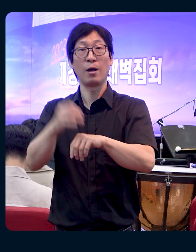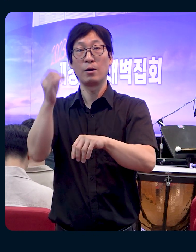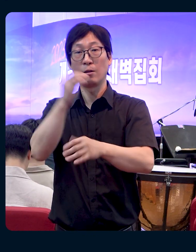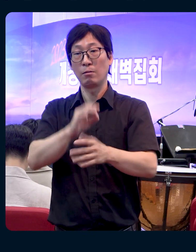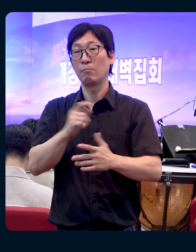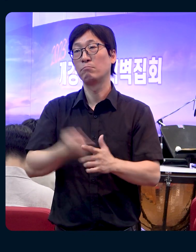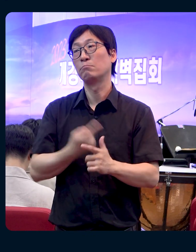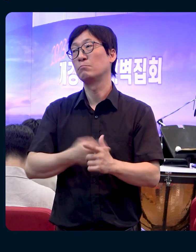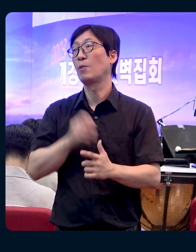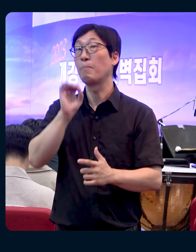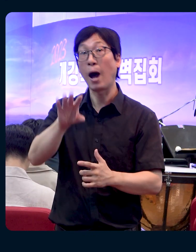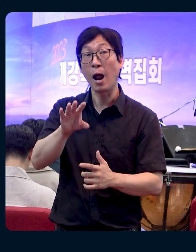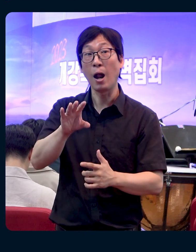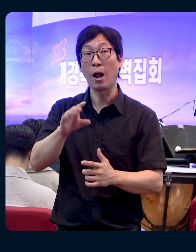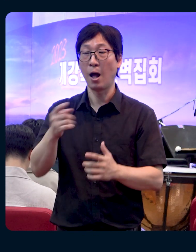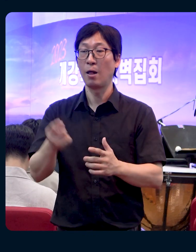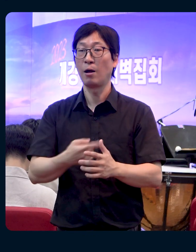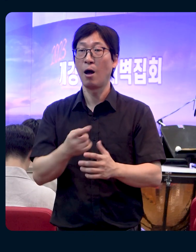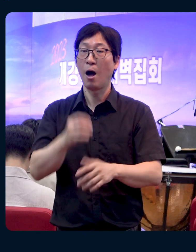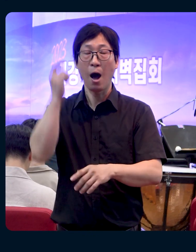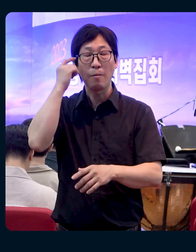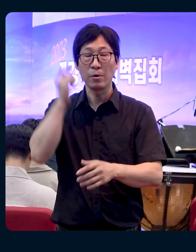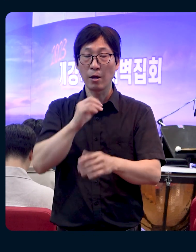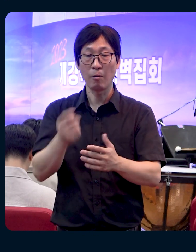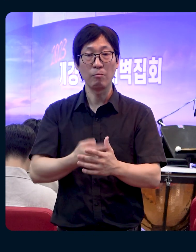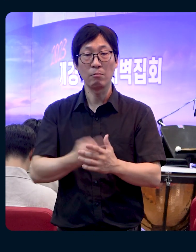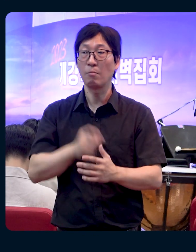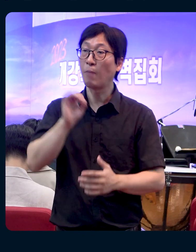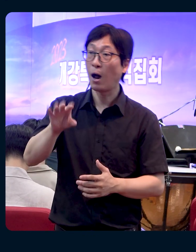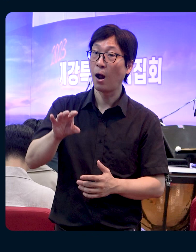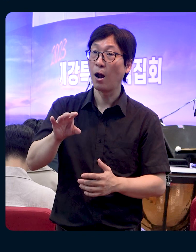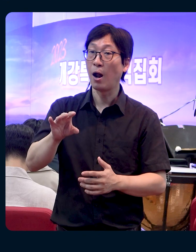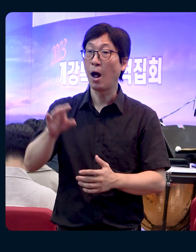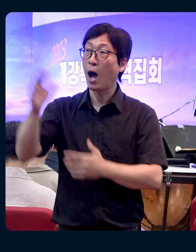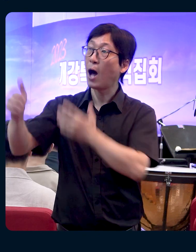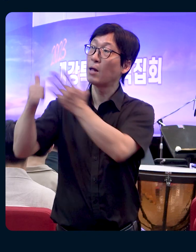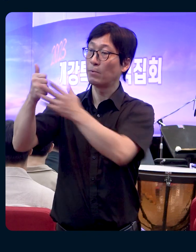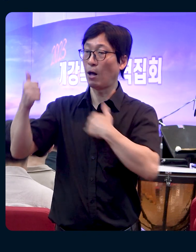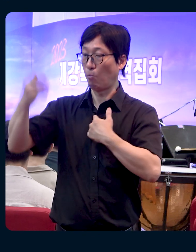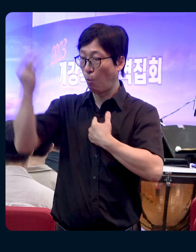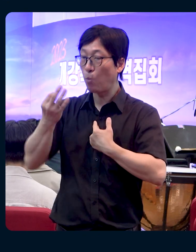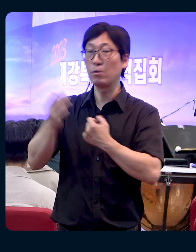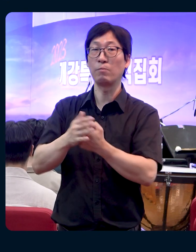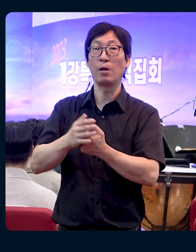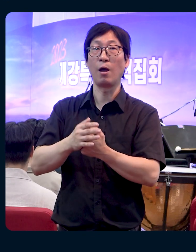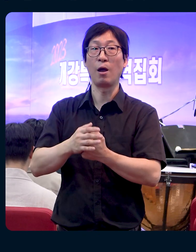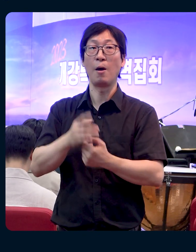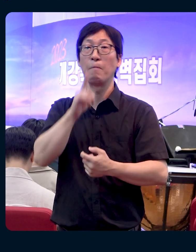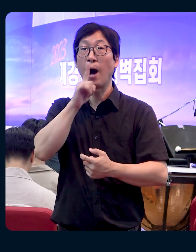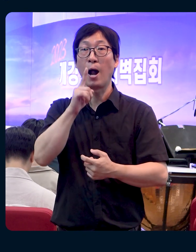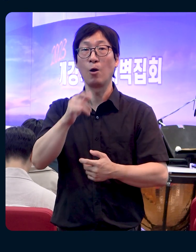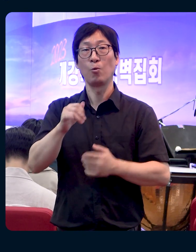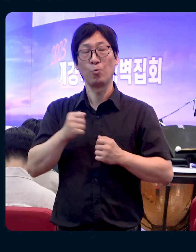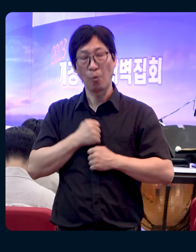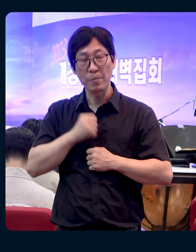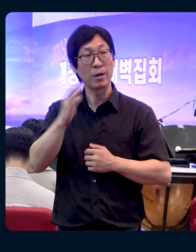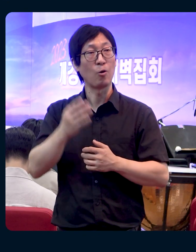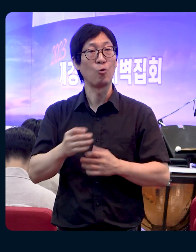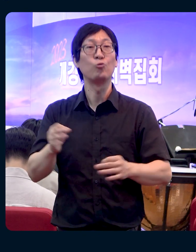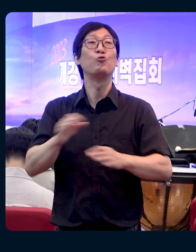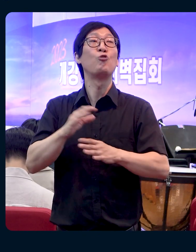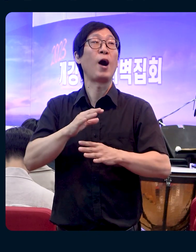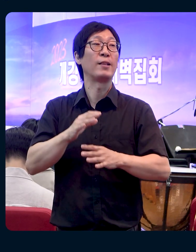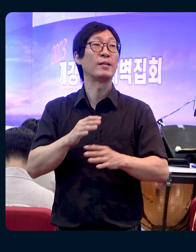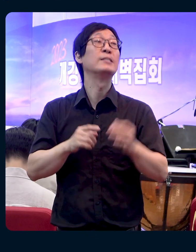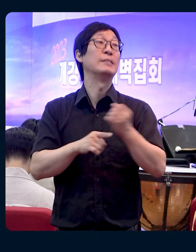않습니다. 멋대로 행하지 않습니다. 누굴 생각해서? 하나님 생각해서. 하나님 앞이니까. 이게 두려워해요라는